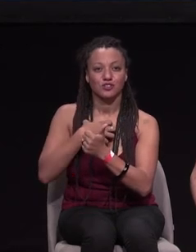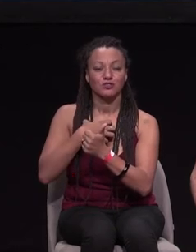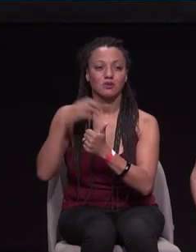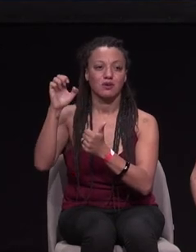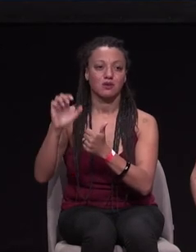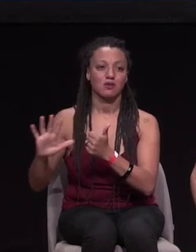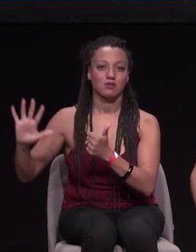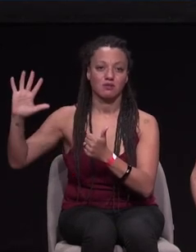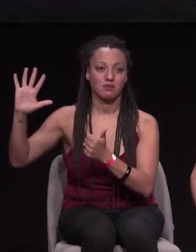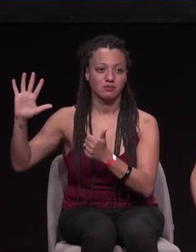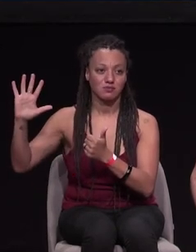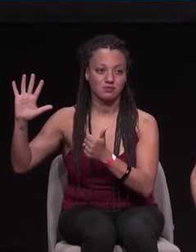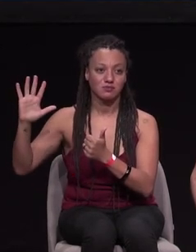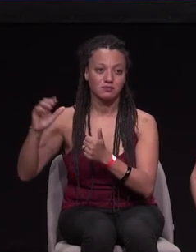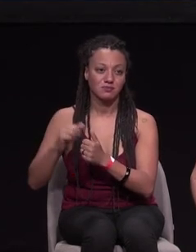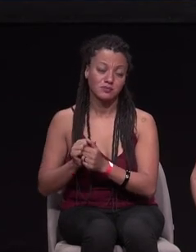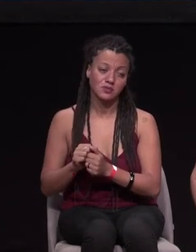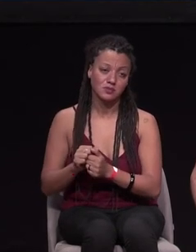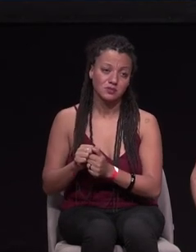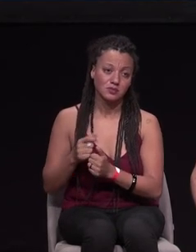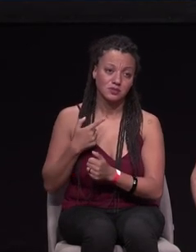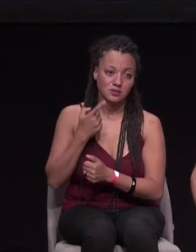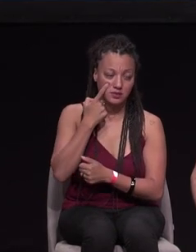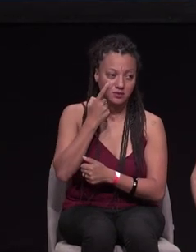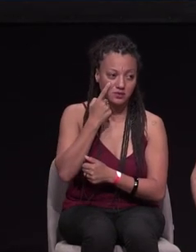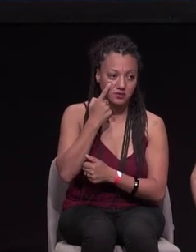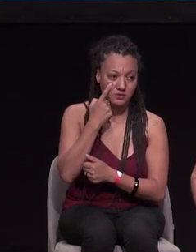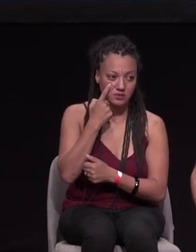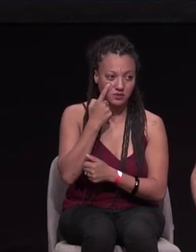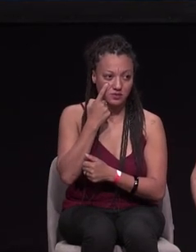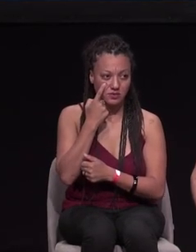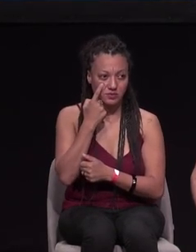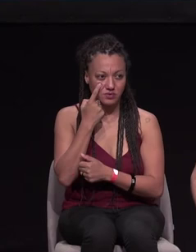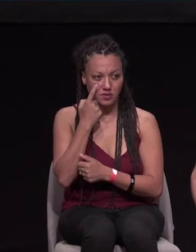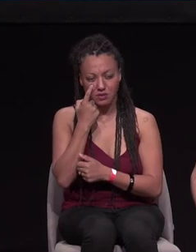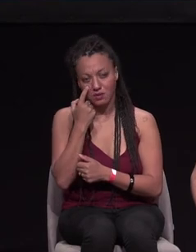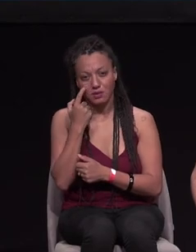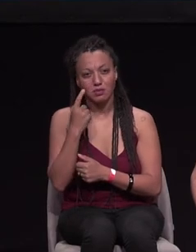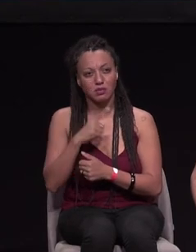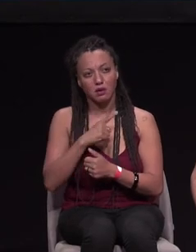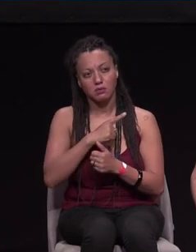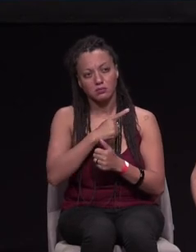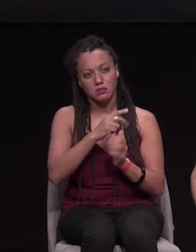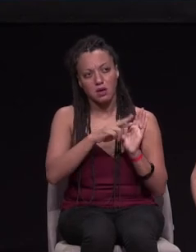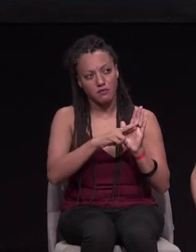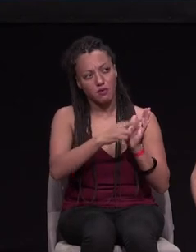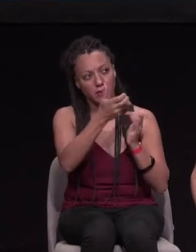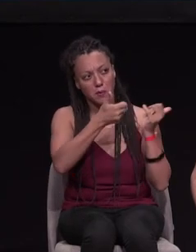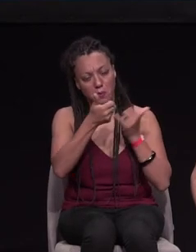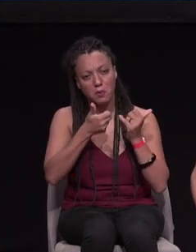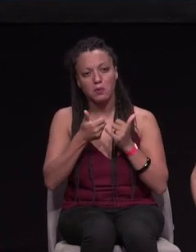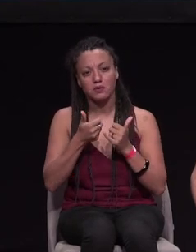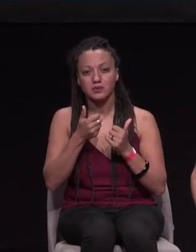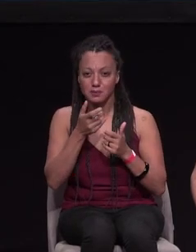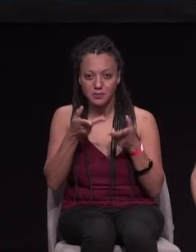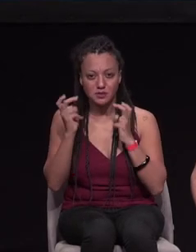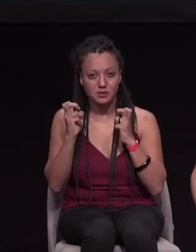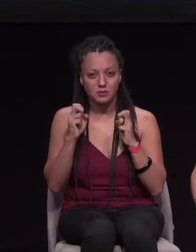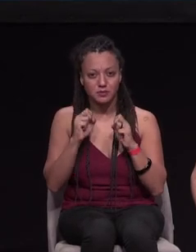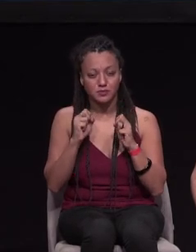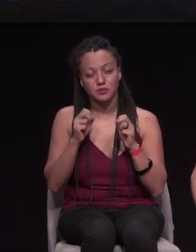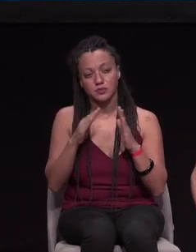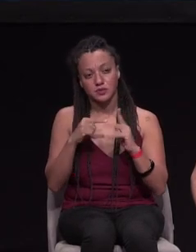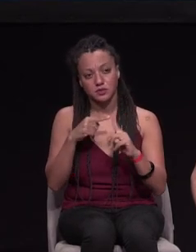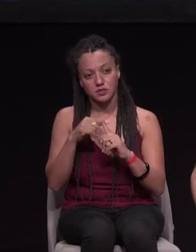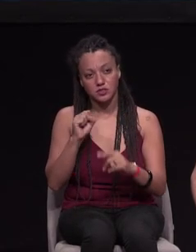ficam estilos históricos de outra declaração de outro andar com outras fontes e você percebe isso na igreja de santa efigênia am